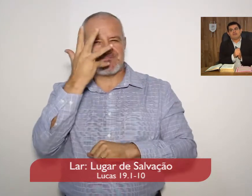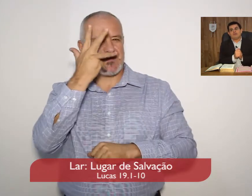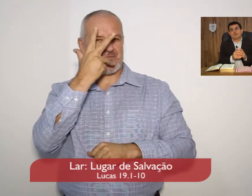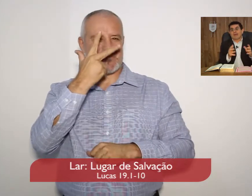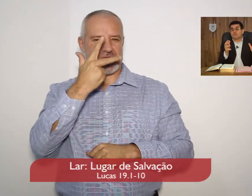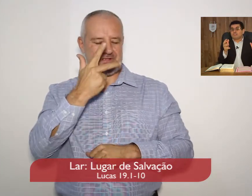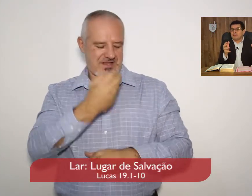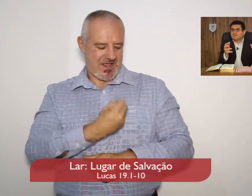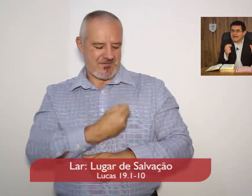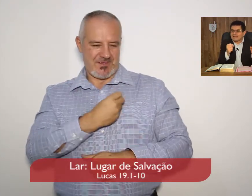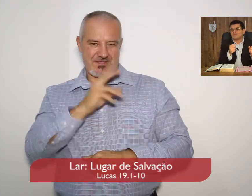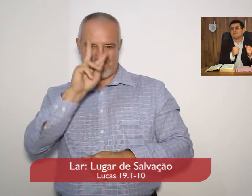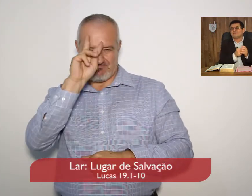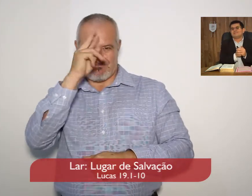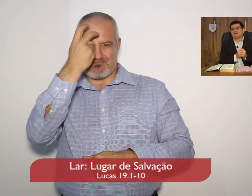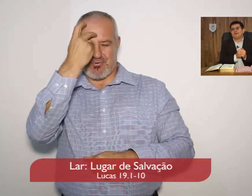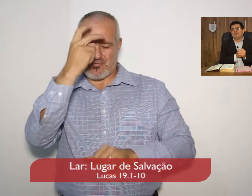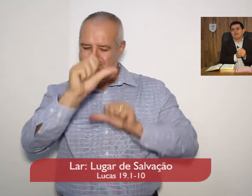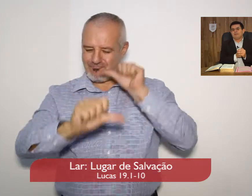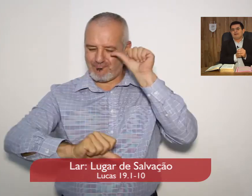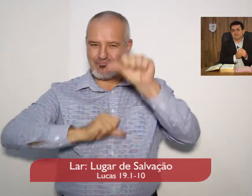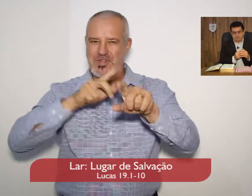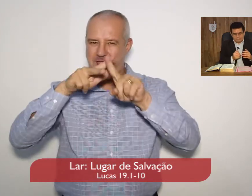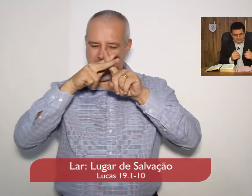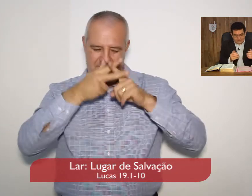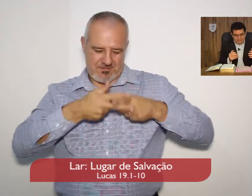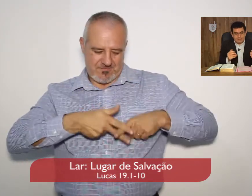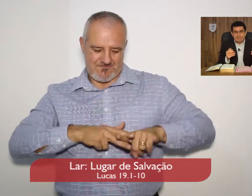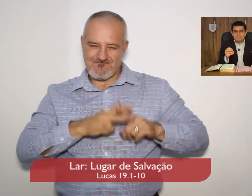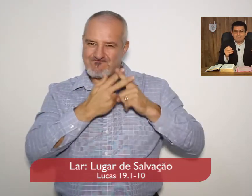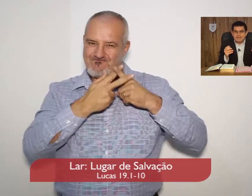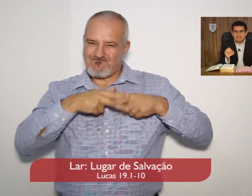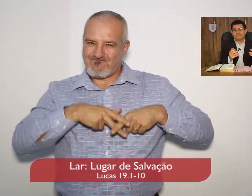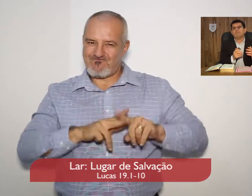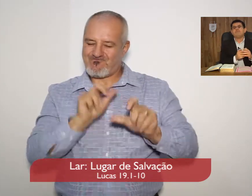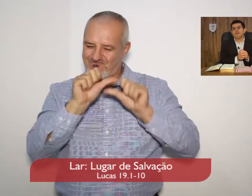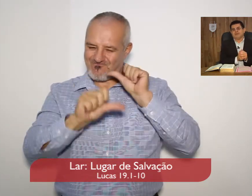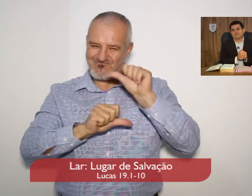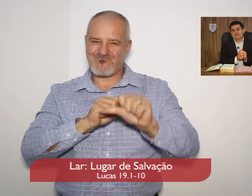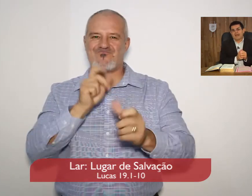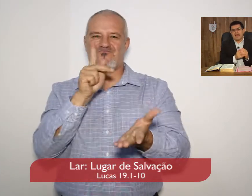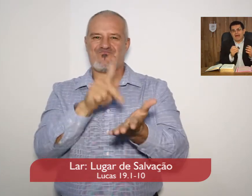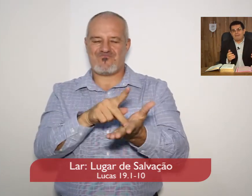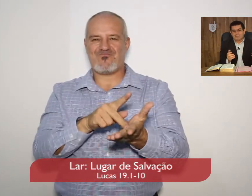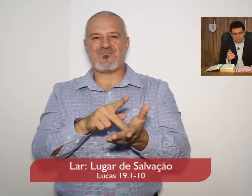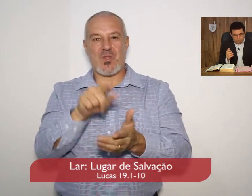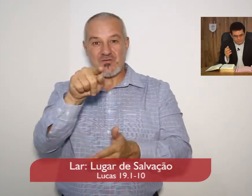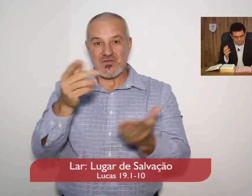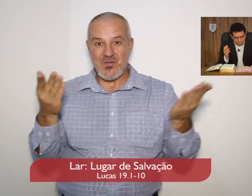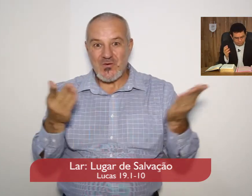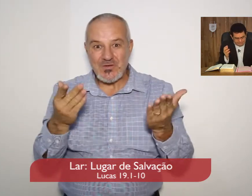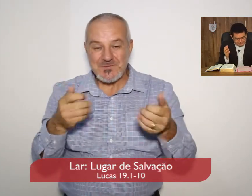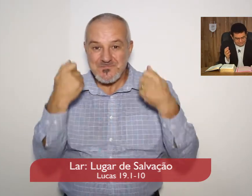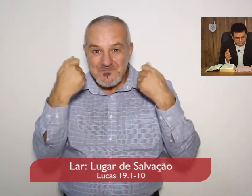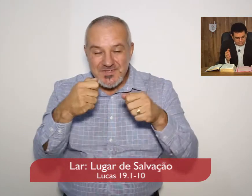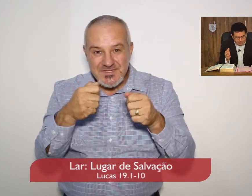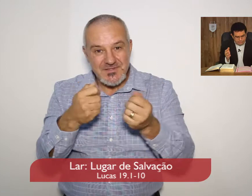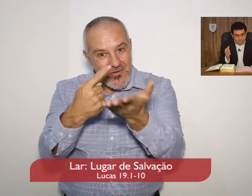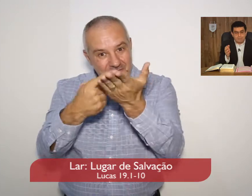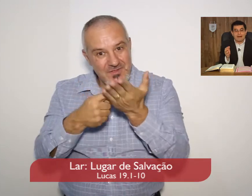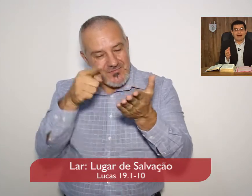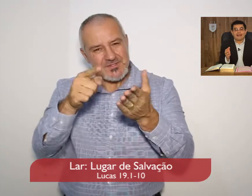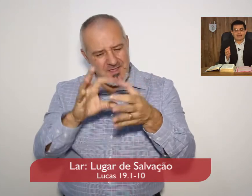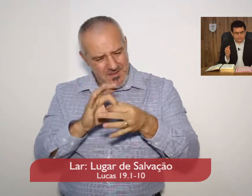maravilhosa. E eu quero chamar a sua atenção para que você neste momento abra o seu